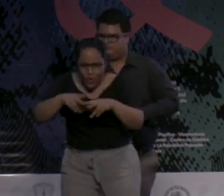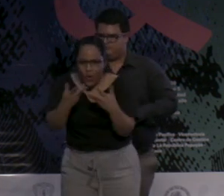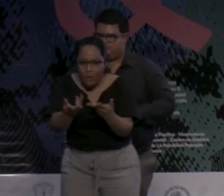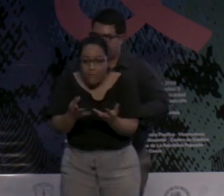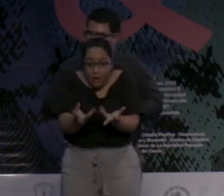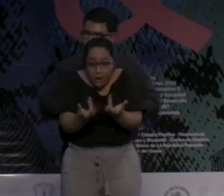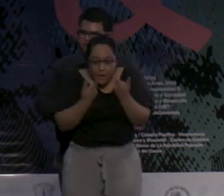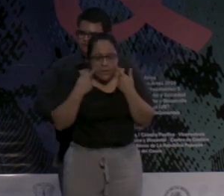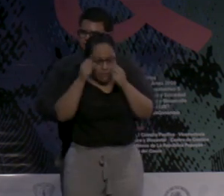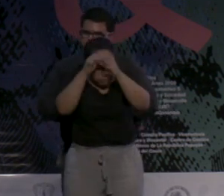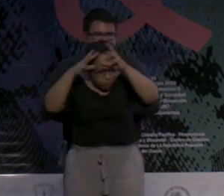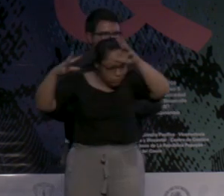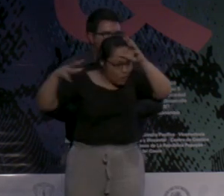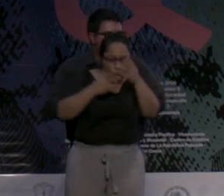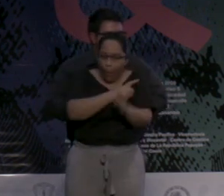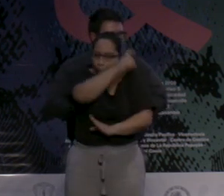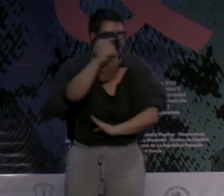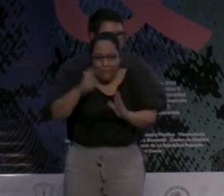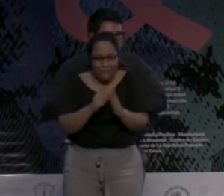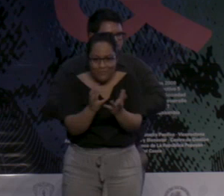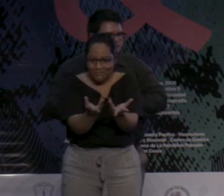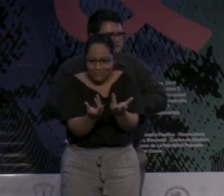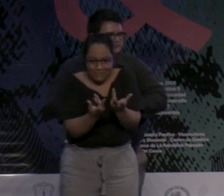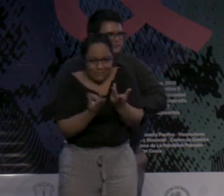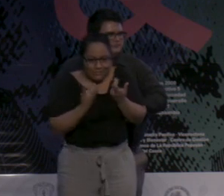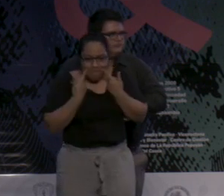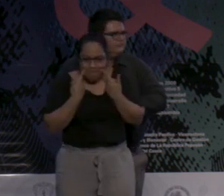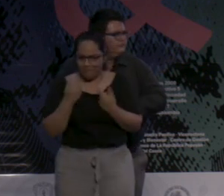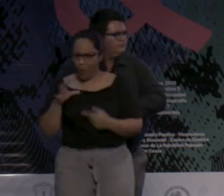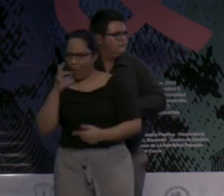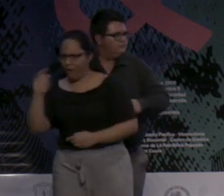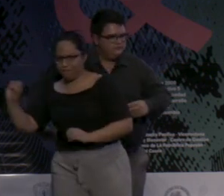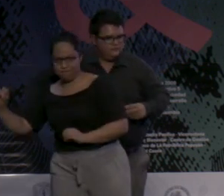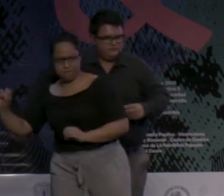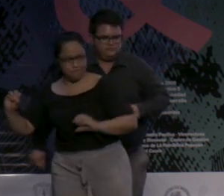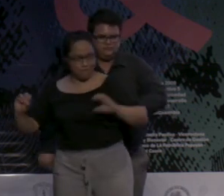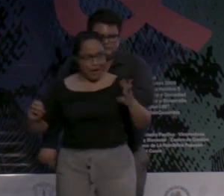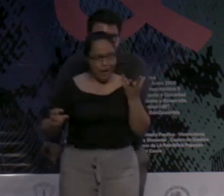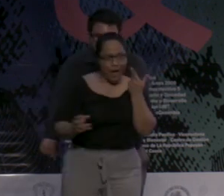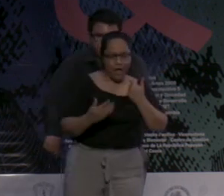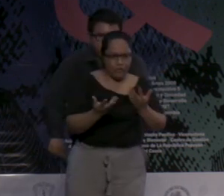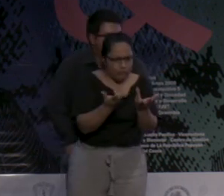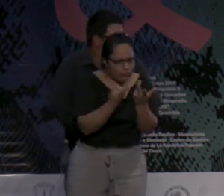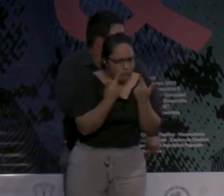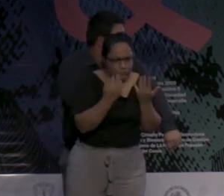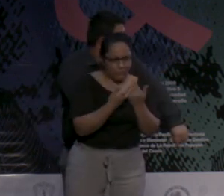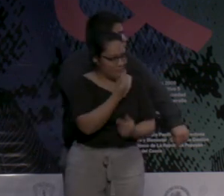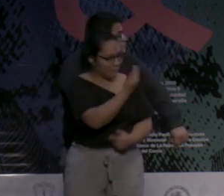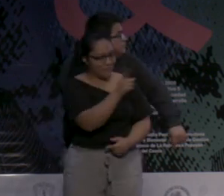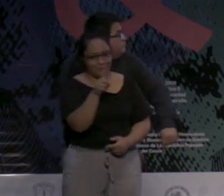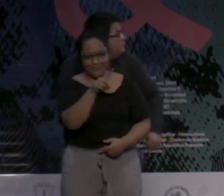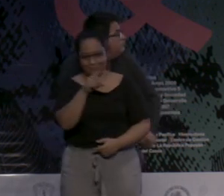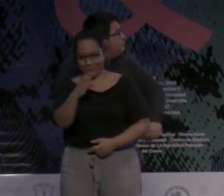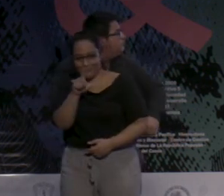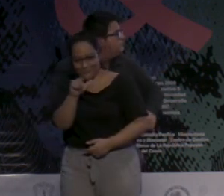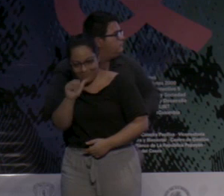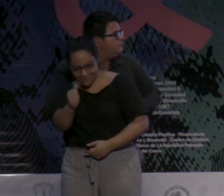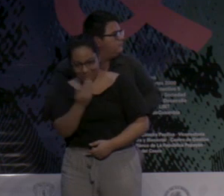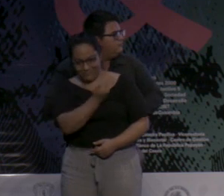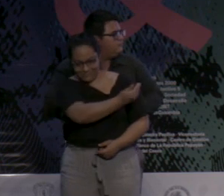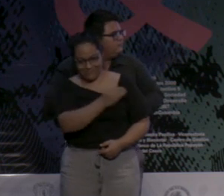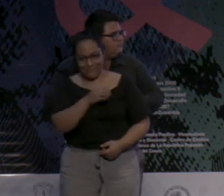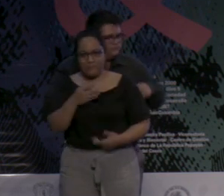cuánto valía y en cuánto le iban a vender y qué negocio les habían ofrecido. Y cuando hablaba con mujeres, sí empezaban a contar la historia de cada ladrillo, de cada